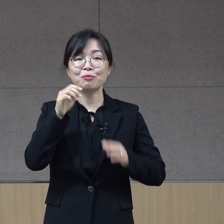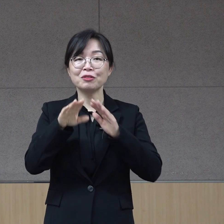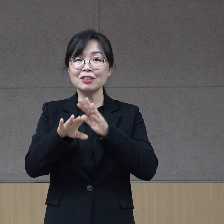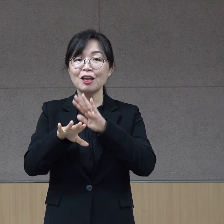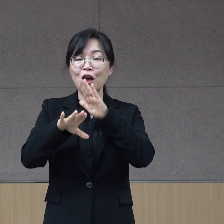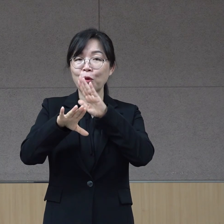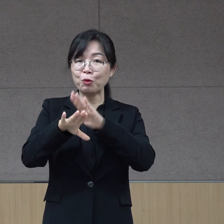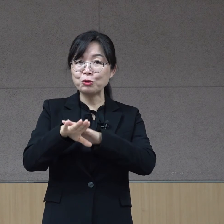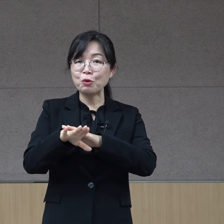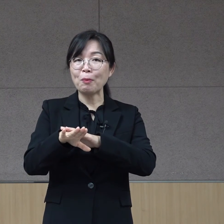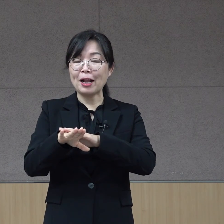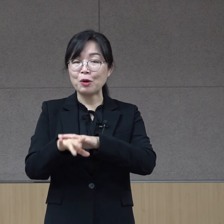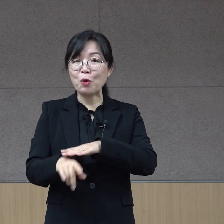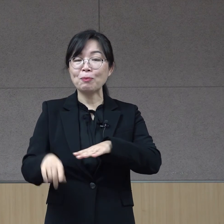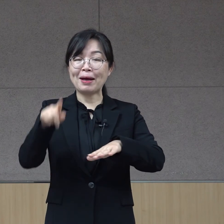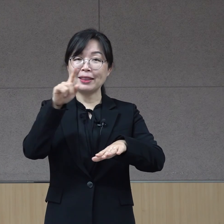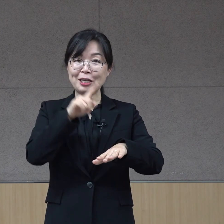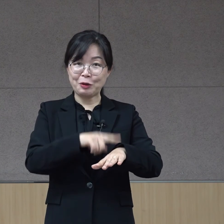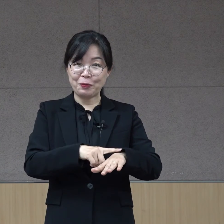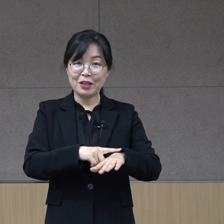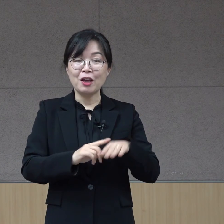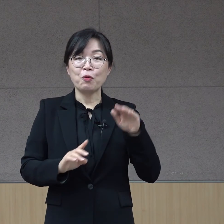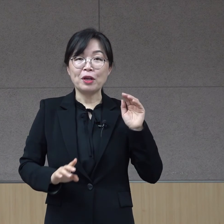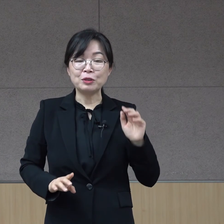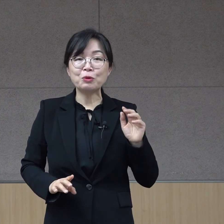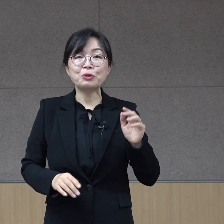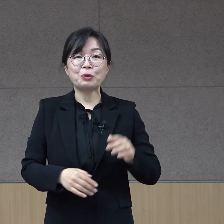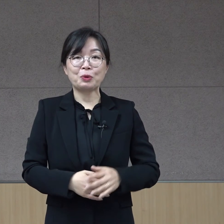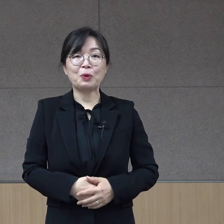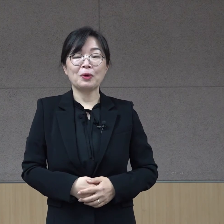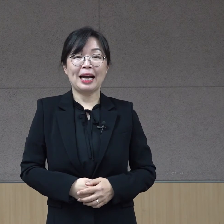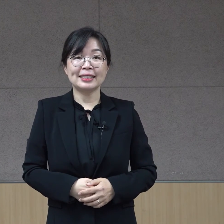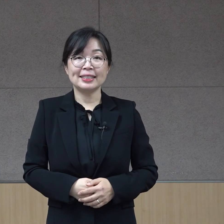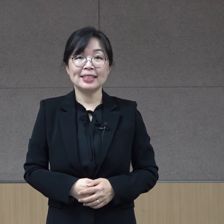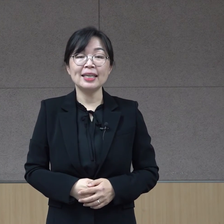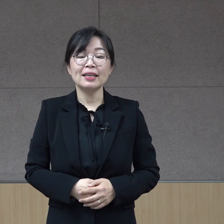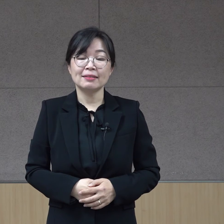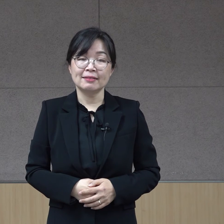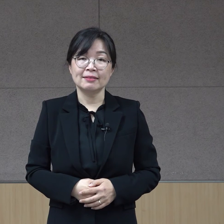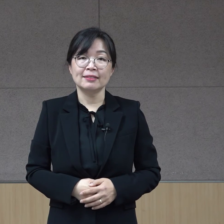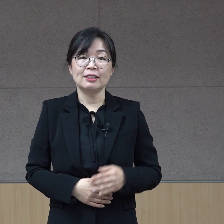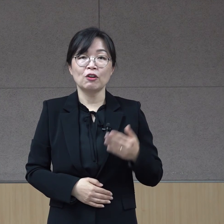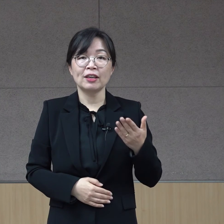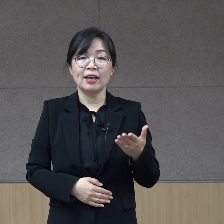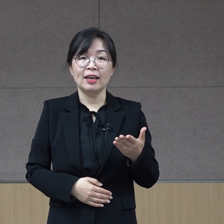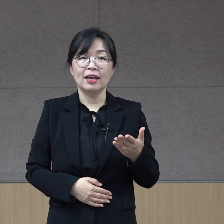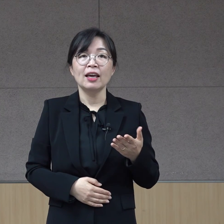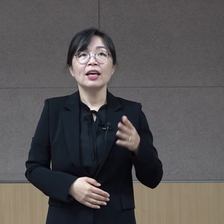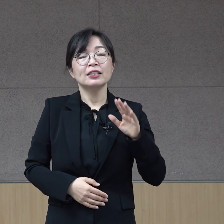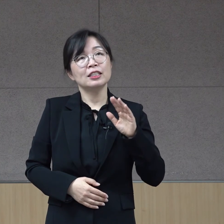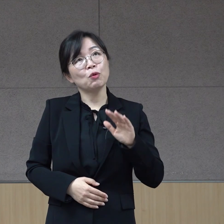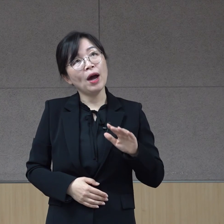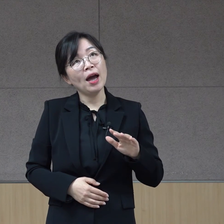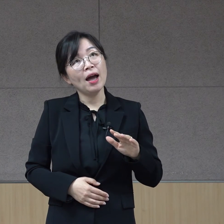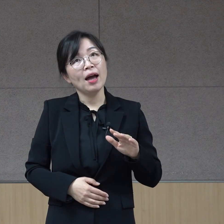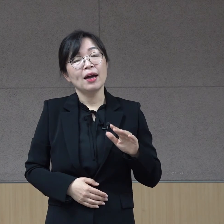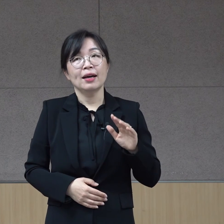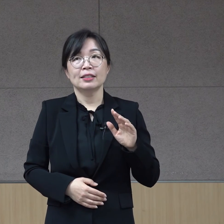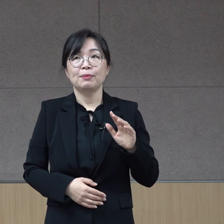분은 오른손 말고 반대손, 왼손으로도 같이 이렇게 지와